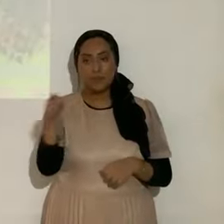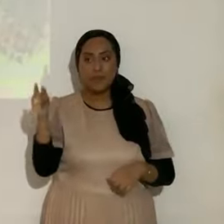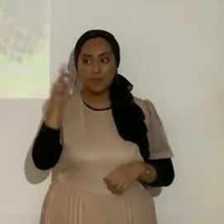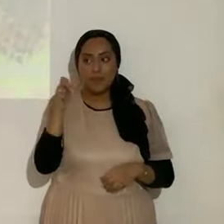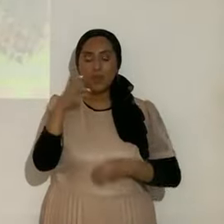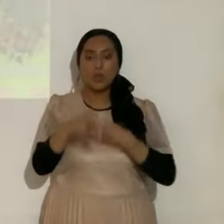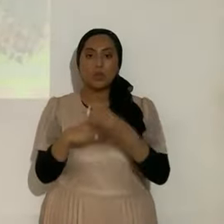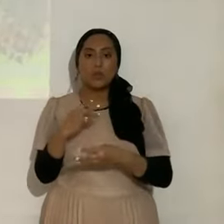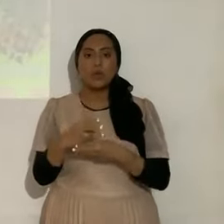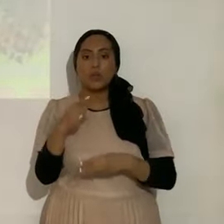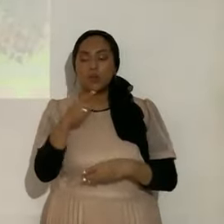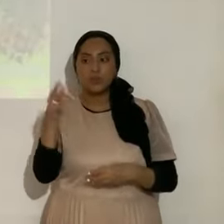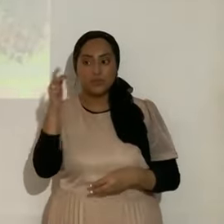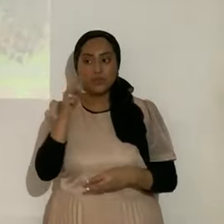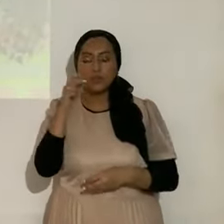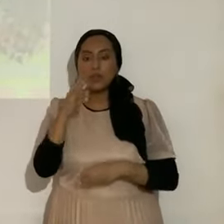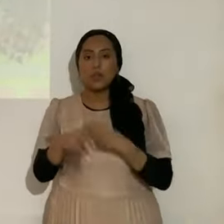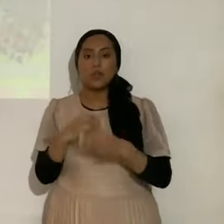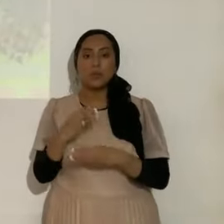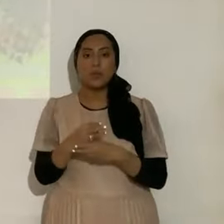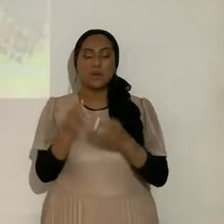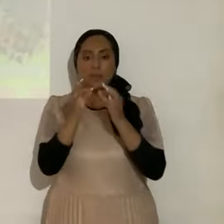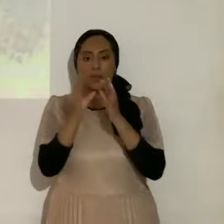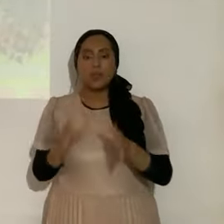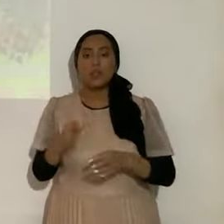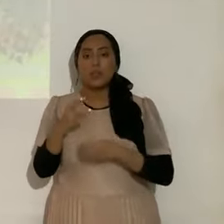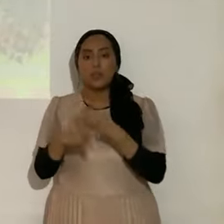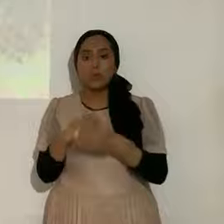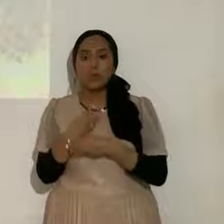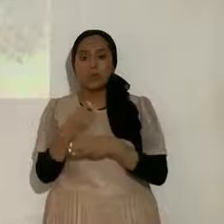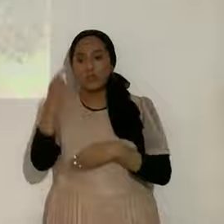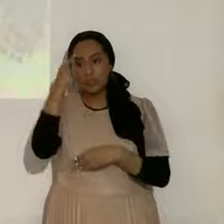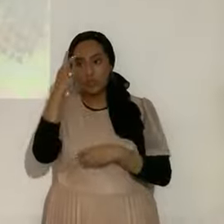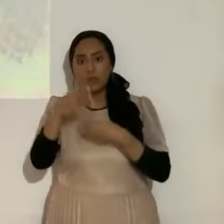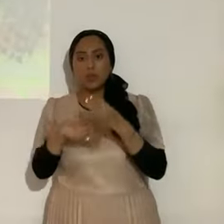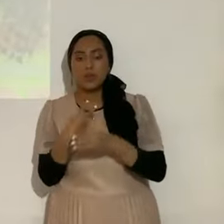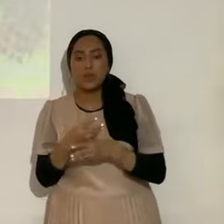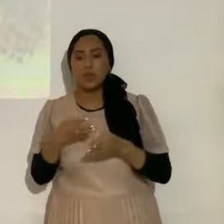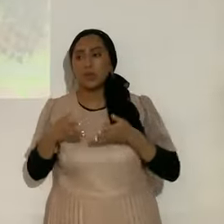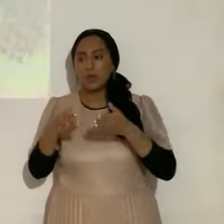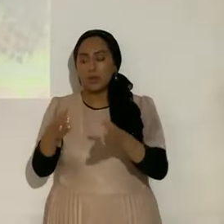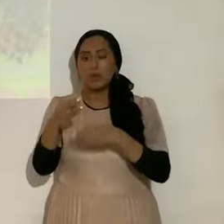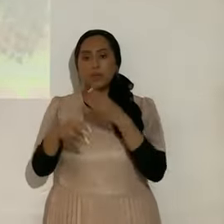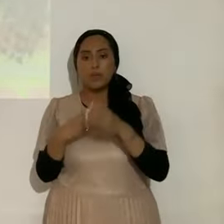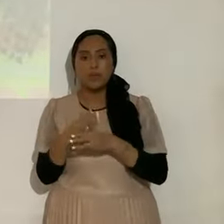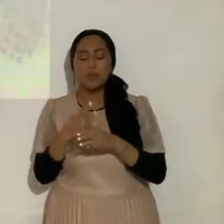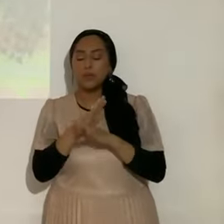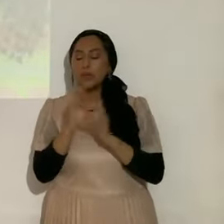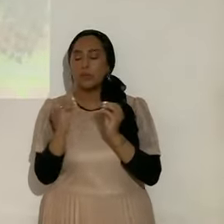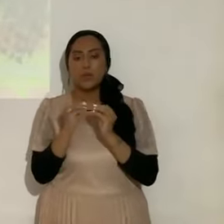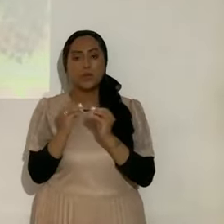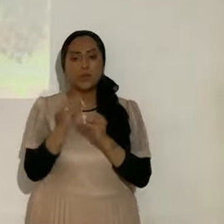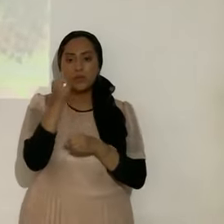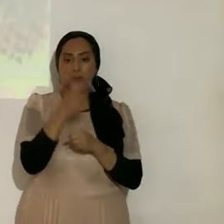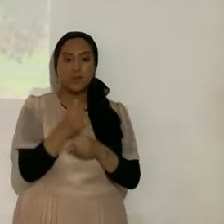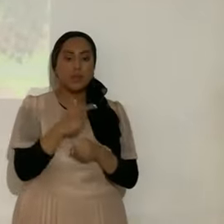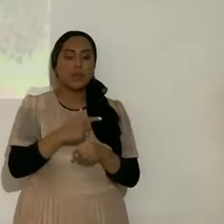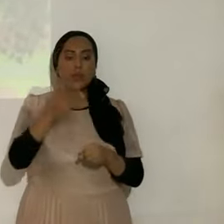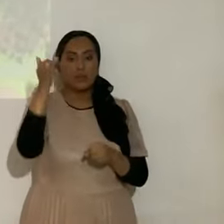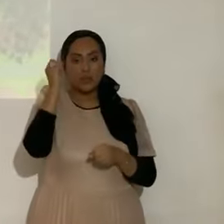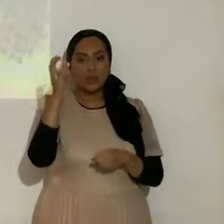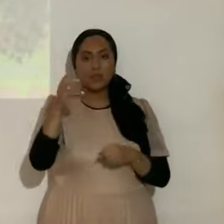mundo, está escuchando los consejos del mundo, la vanidad del mundo, los pensamientos del mundo, los caminos del mundo. Ya no es así, hermanos.